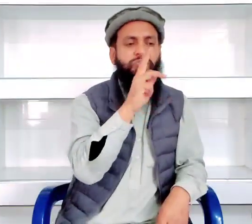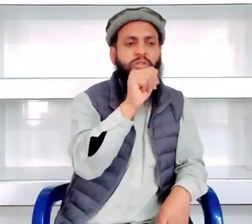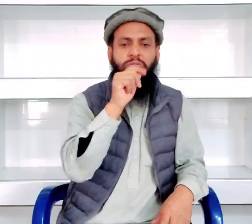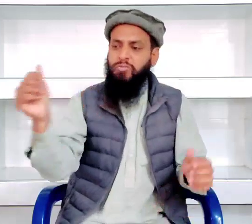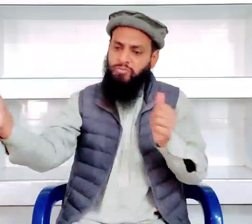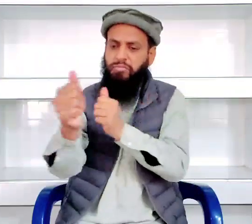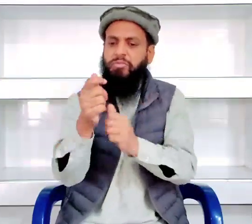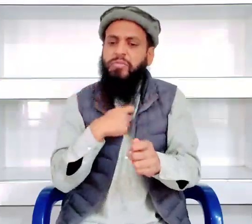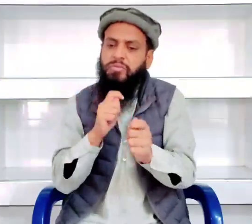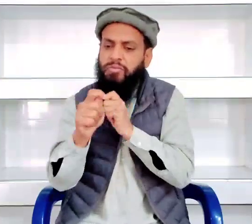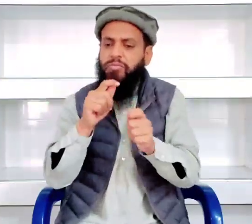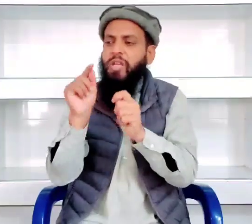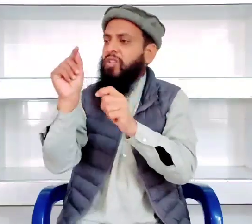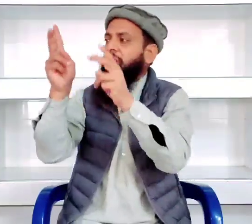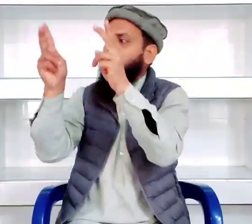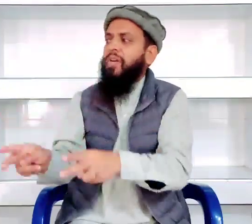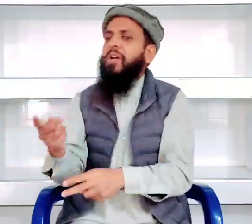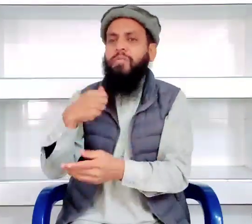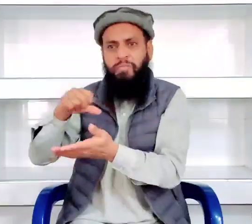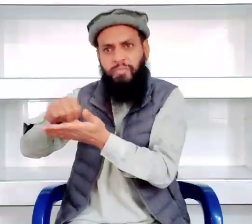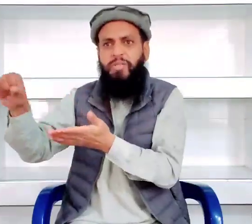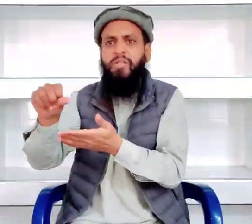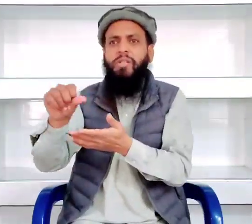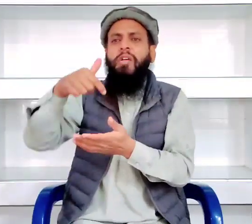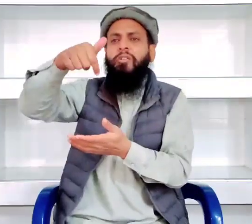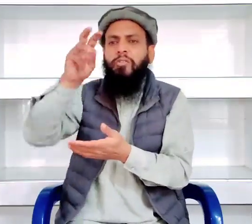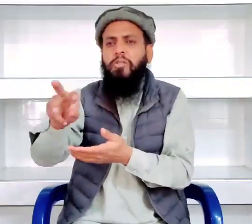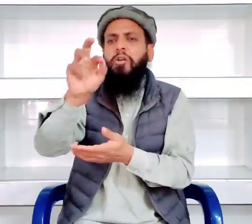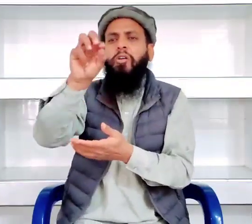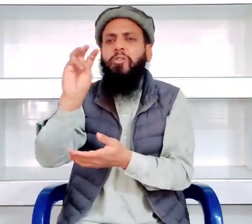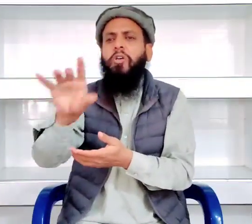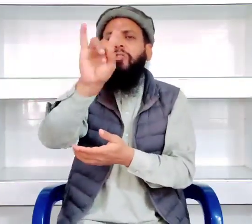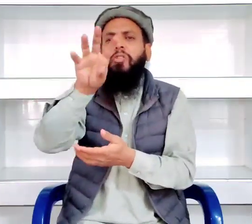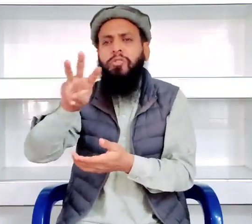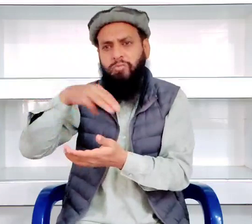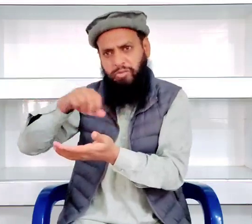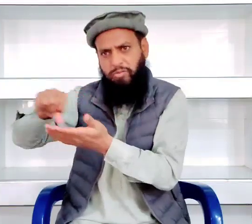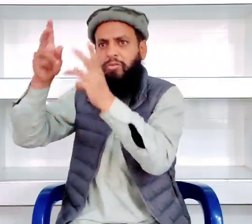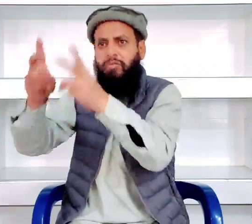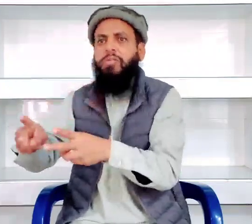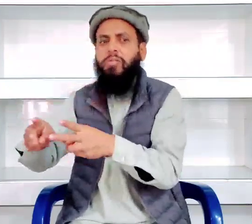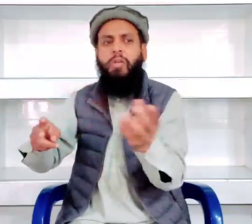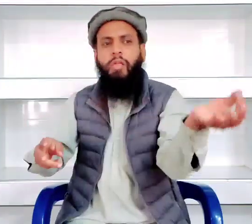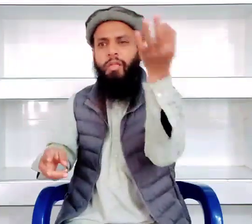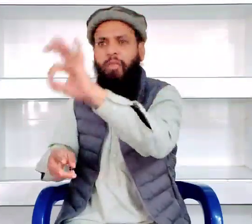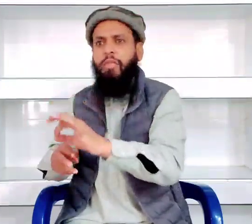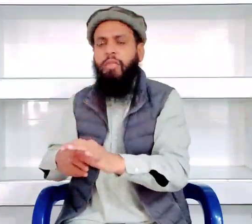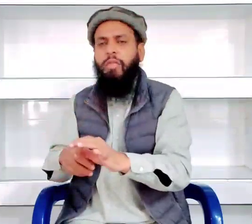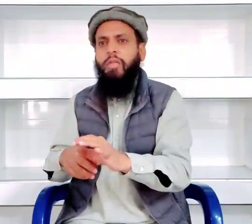بھی منع فرمایا کہ اگر کسی کو کوئی زائد پانی ہے تو اس پانی نو بیچن تو بھی منع فرمایا نہ رسول